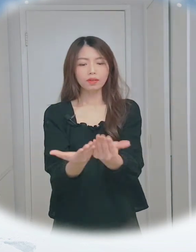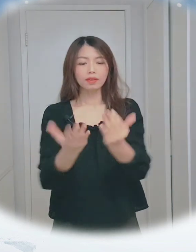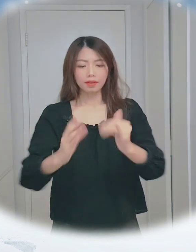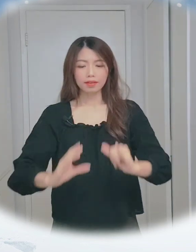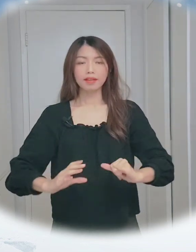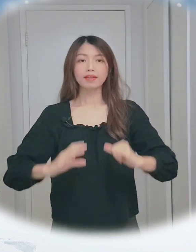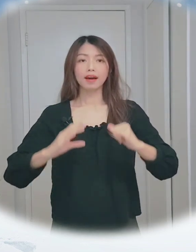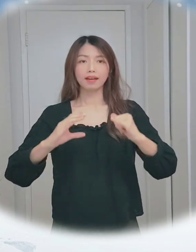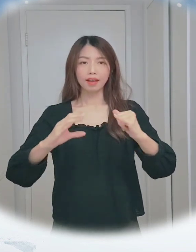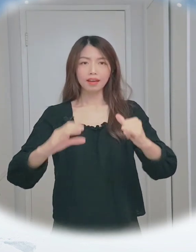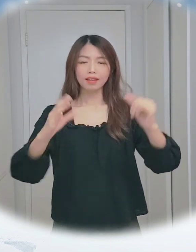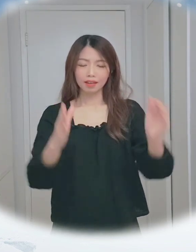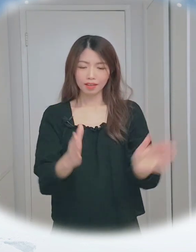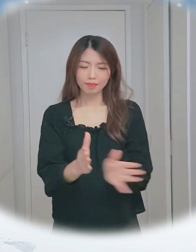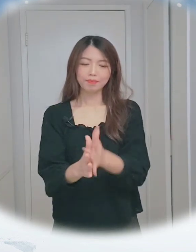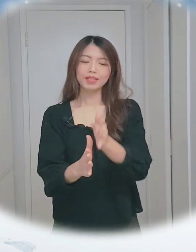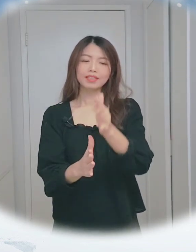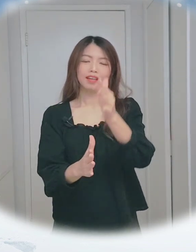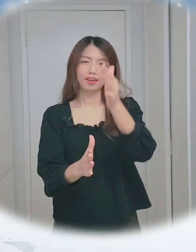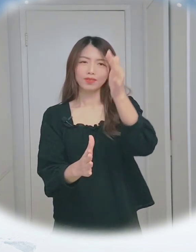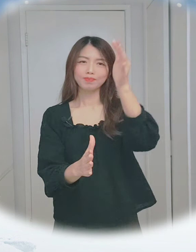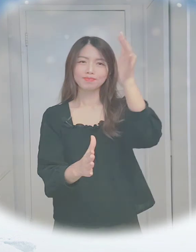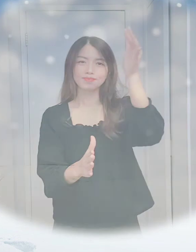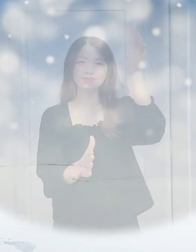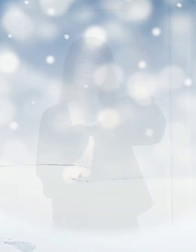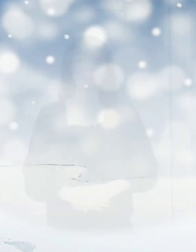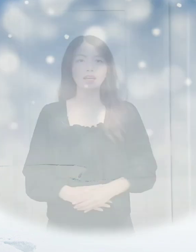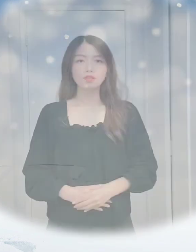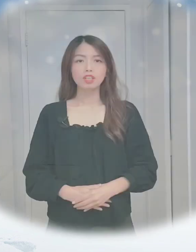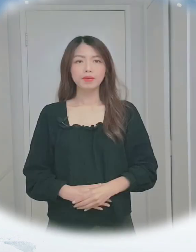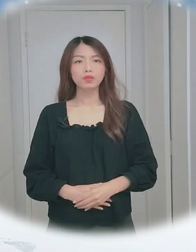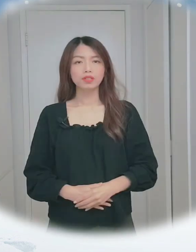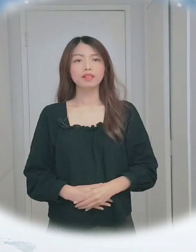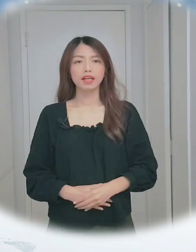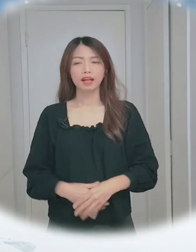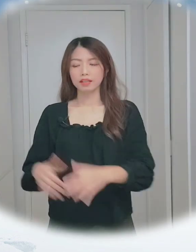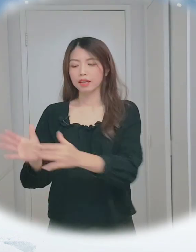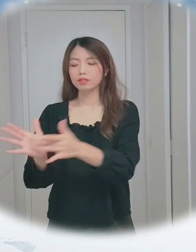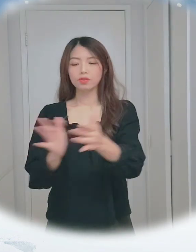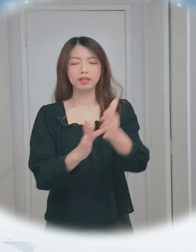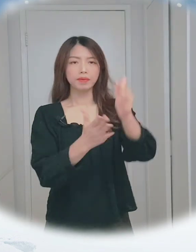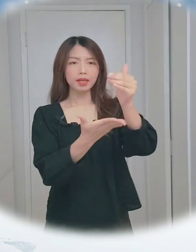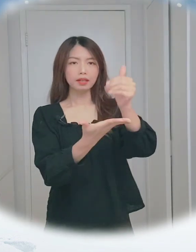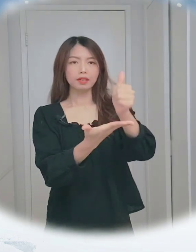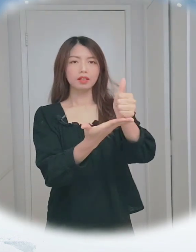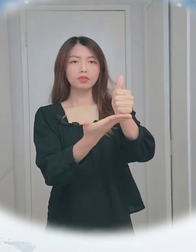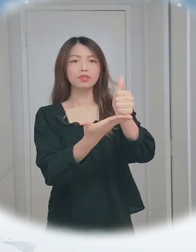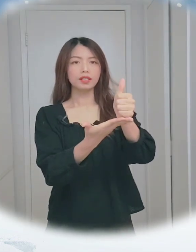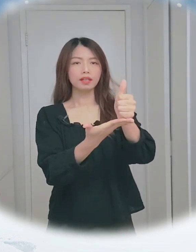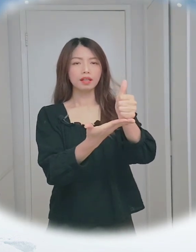온 세상에 빛이 나요. 예수님이 주신 그 사랑 예수님이